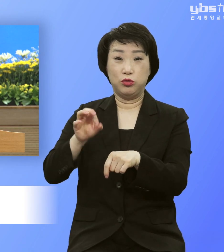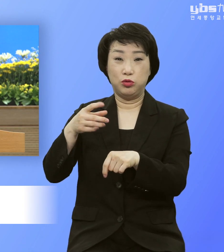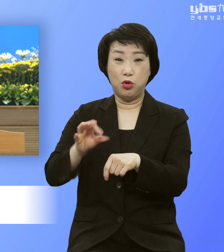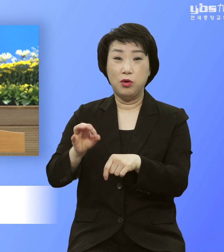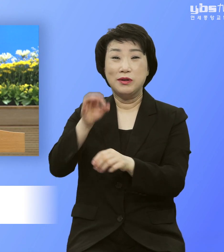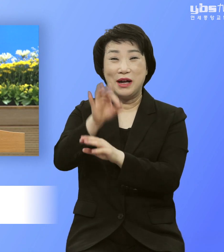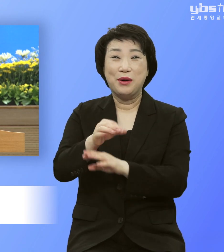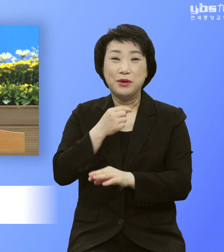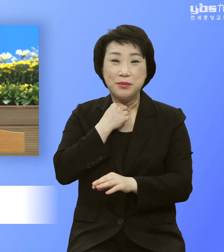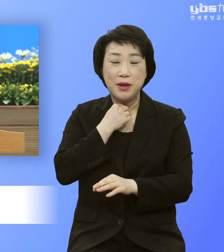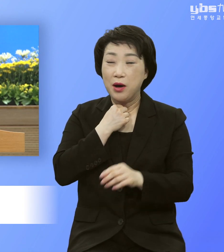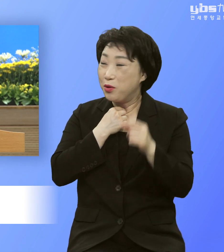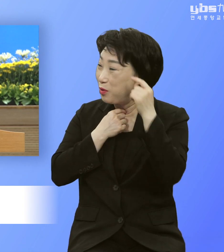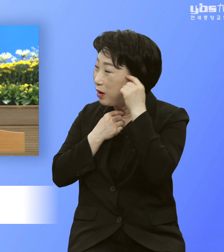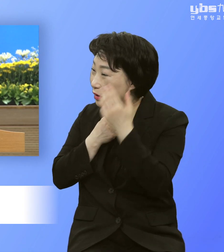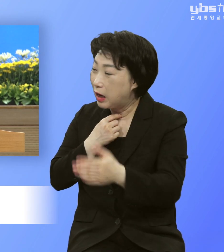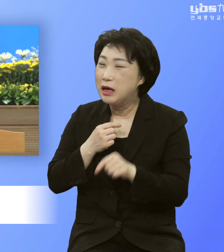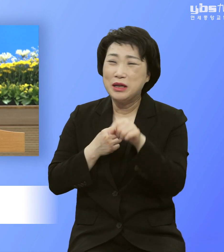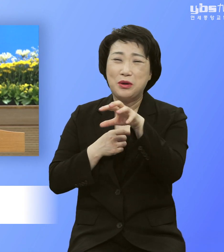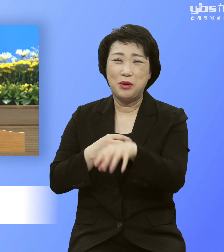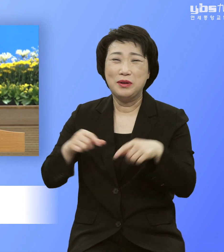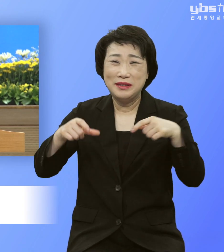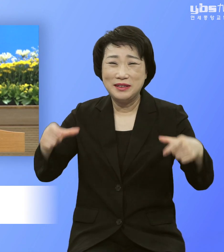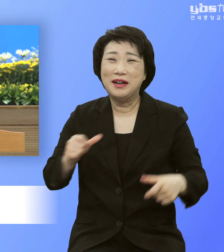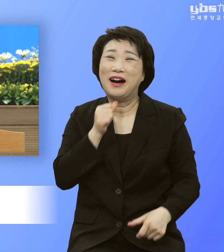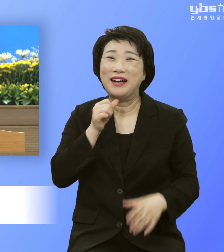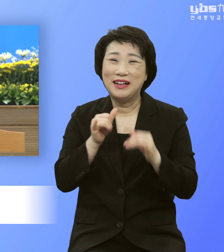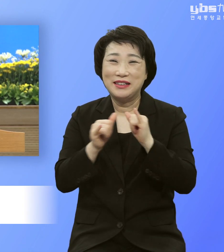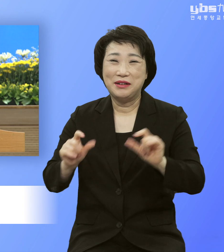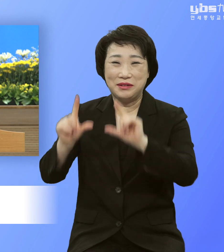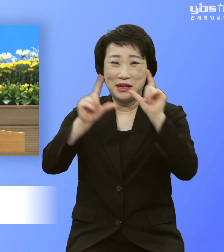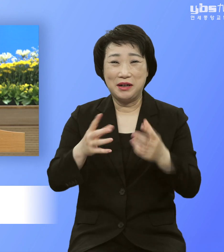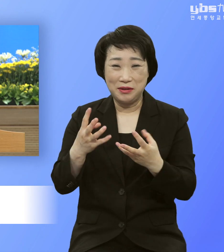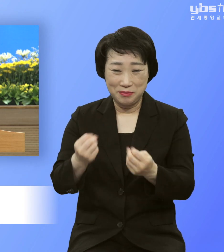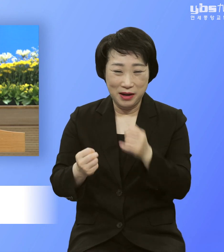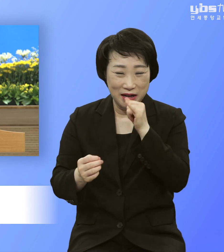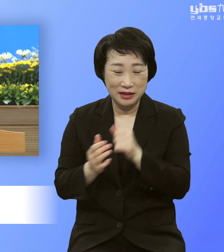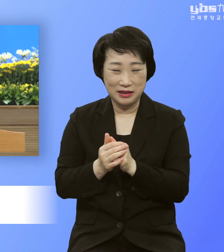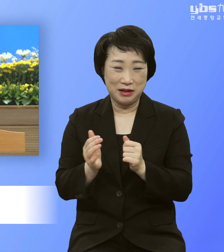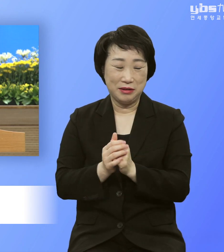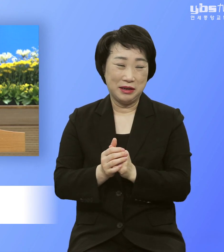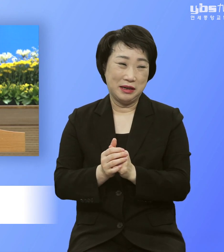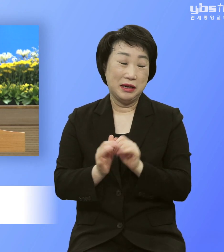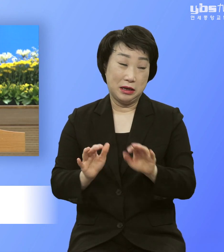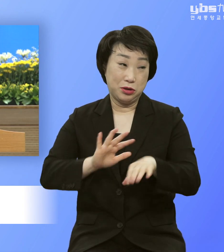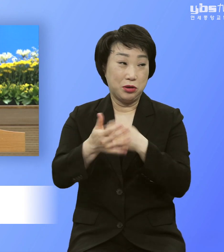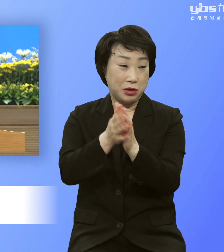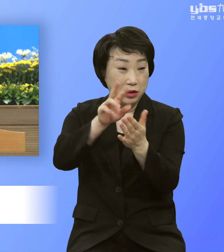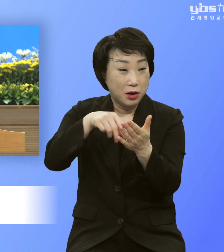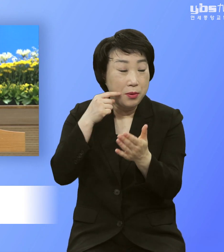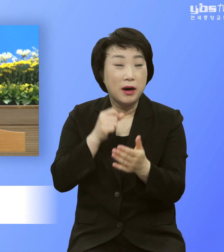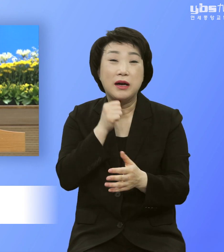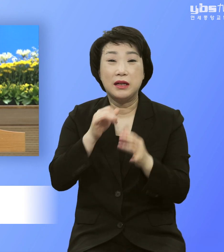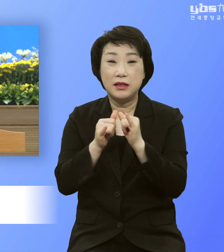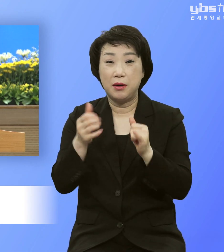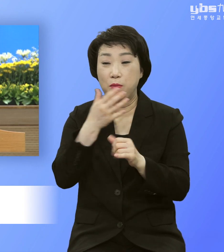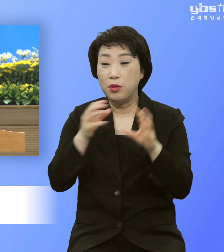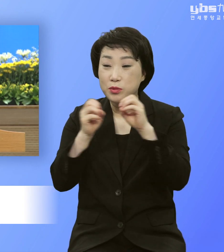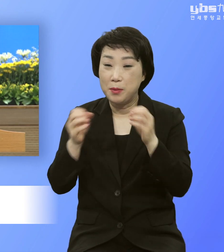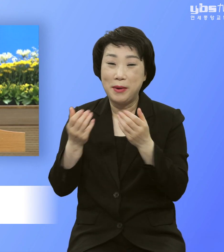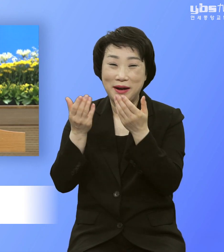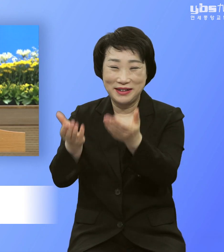여기는 가난한 사람이 많이 살기 때문에 성경에 가난한 자에게 복음을